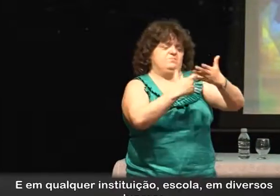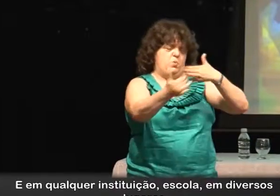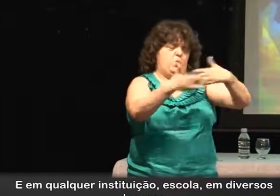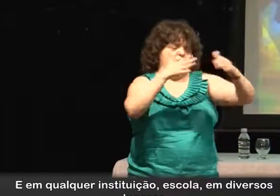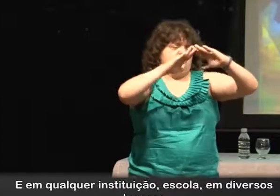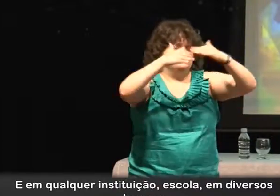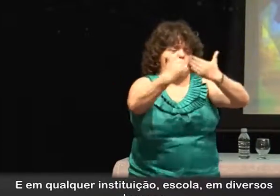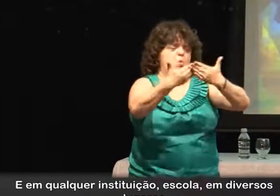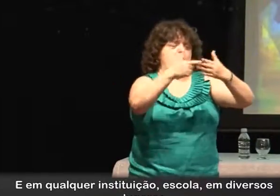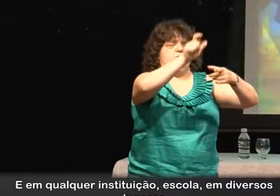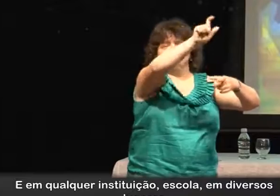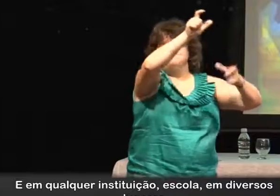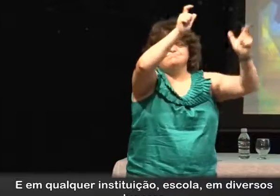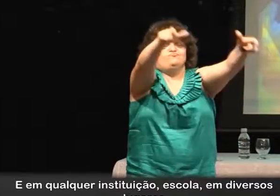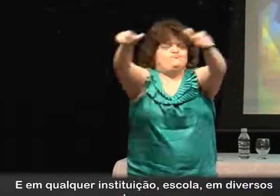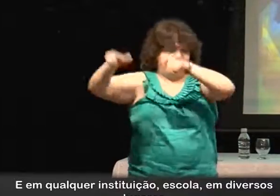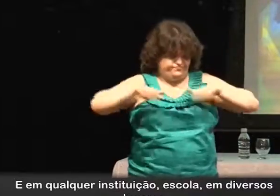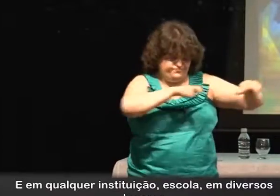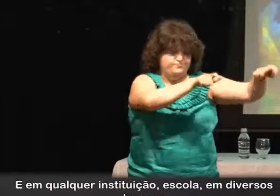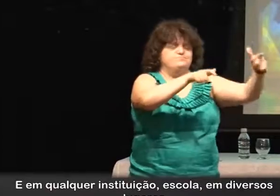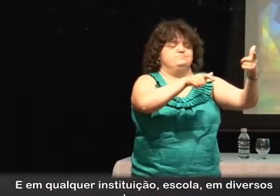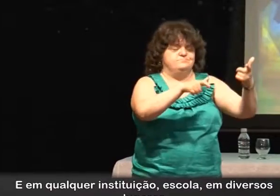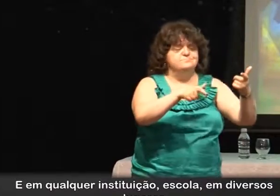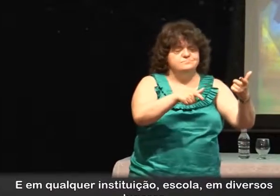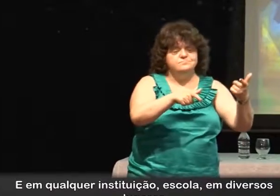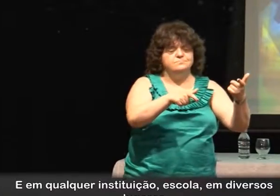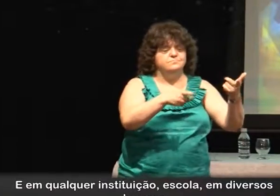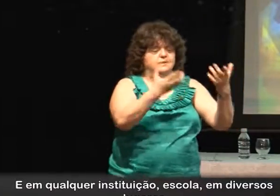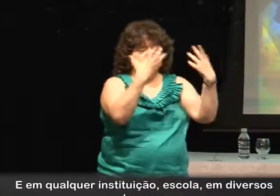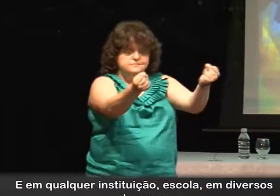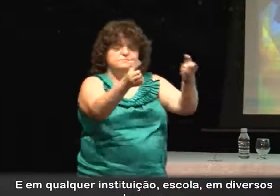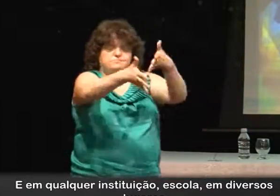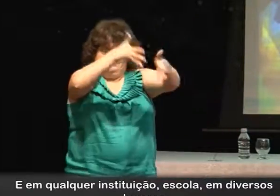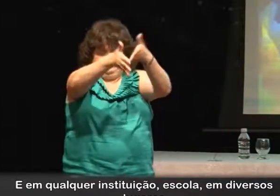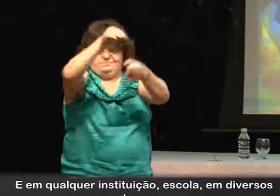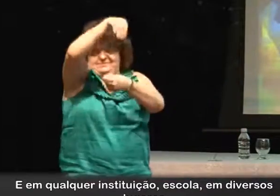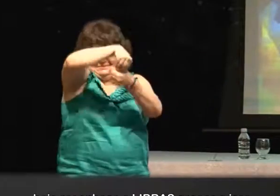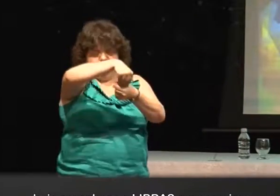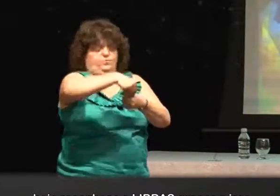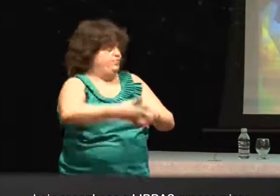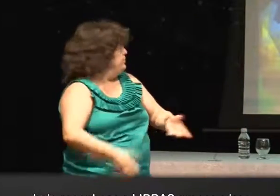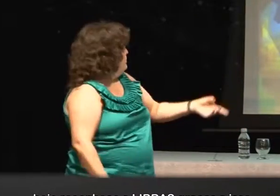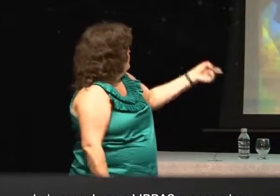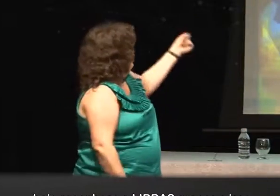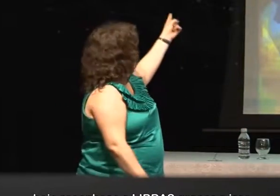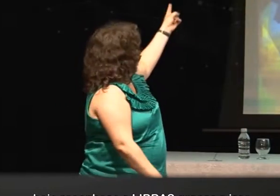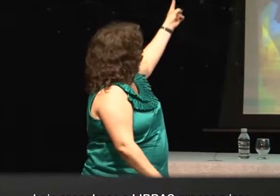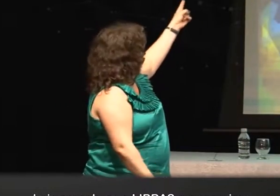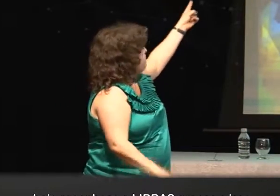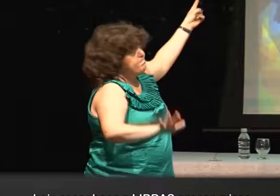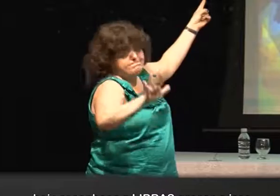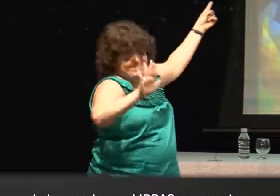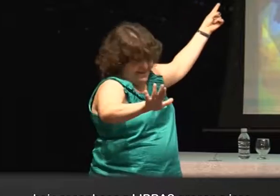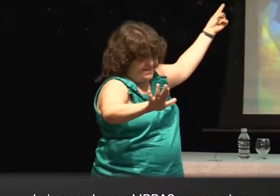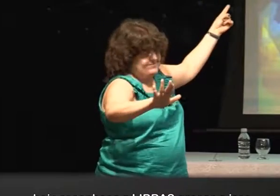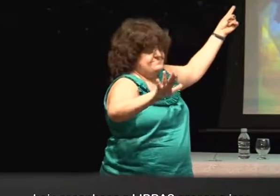E qualquer instituição, escola, em diversos lugares, hoje reconhecem a Libras graças a